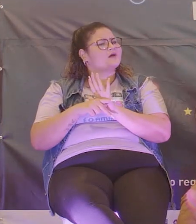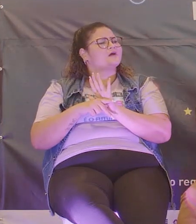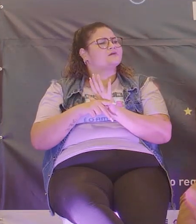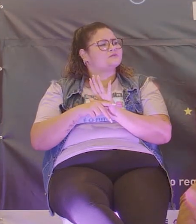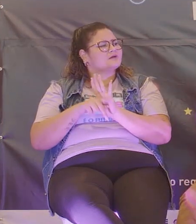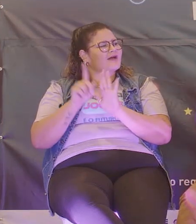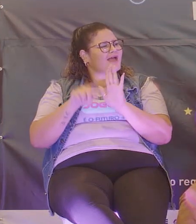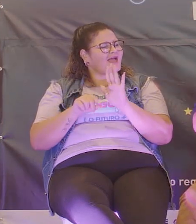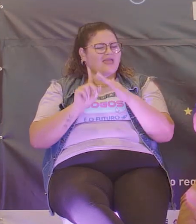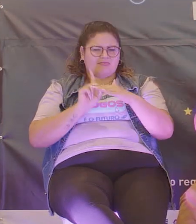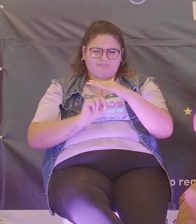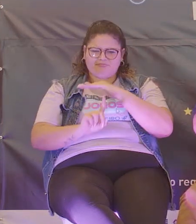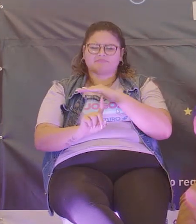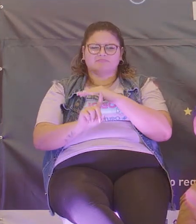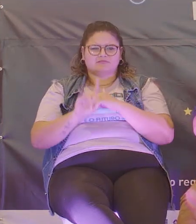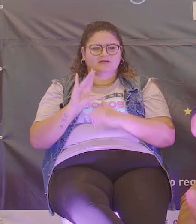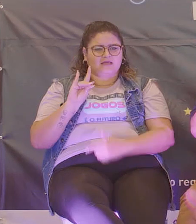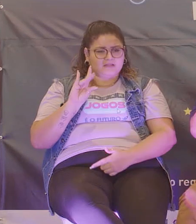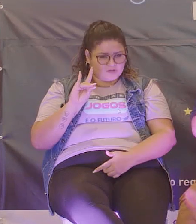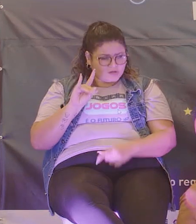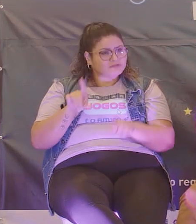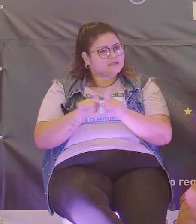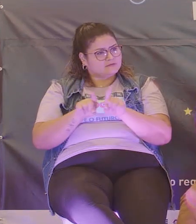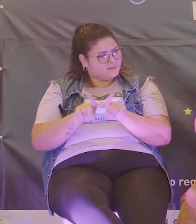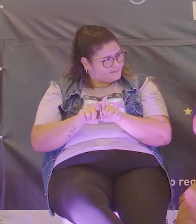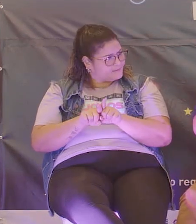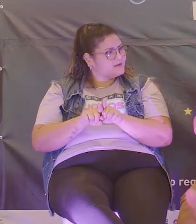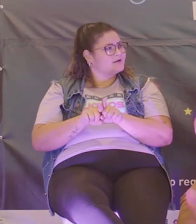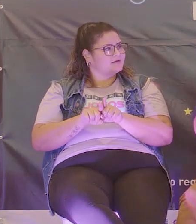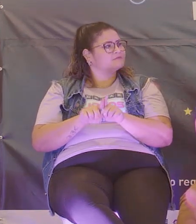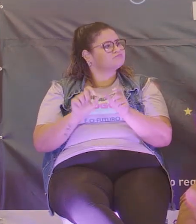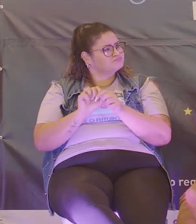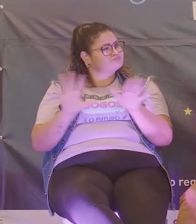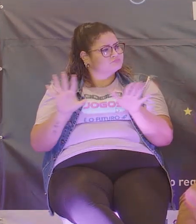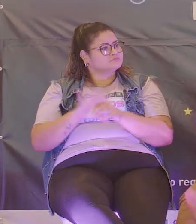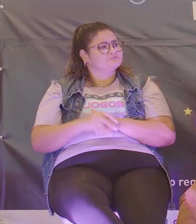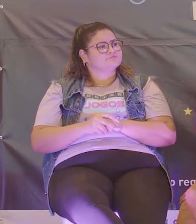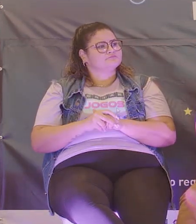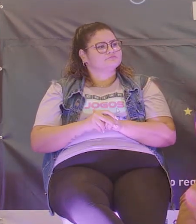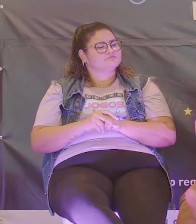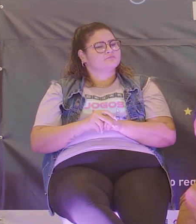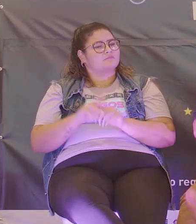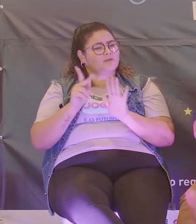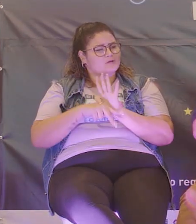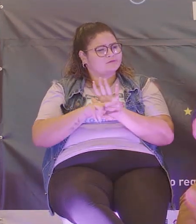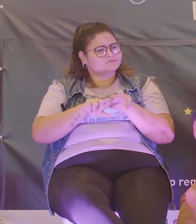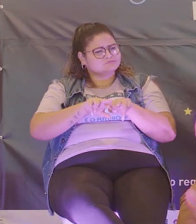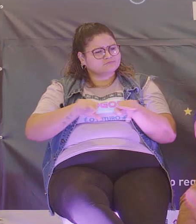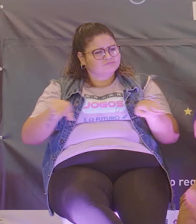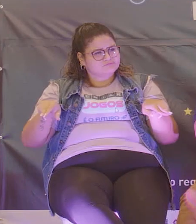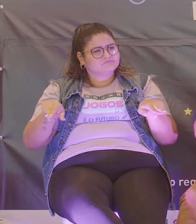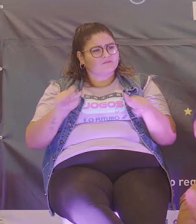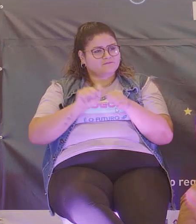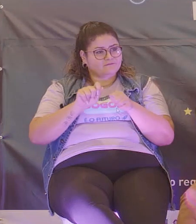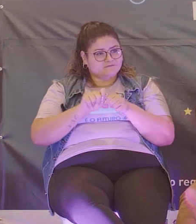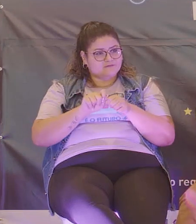Android, que é um Survival Heroes, que é um jogo também free to play, né? Que é aquele jogo gratuito que você pode baixar e jogar. Então tem vários projetos que a gente está desenvolvendo e está fazendo aí,